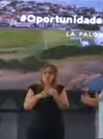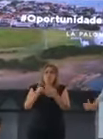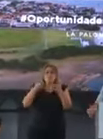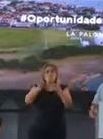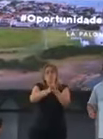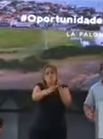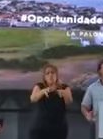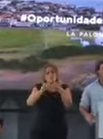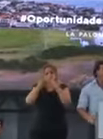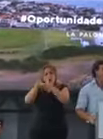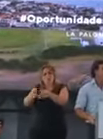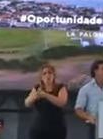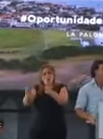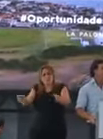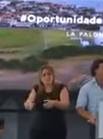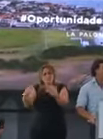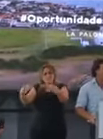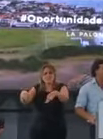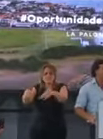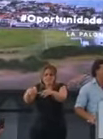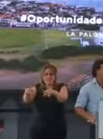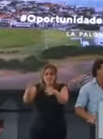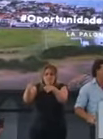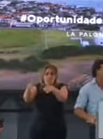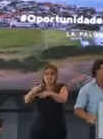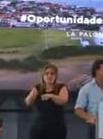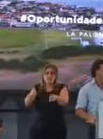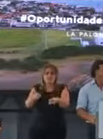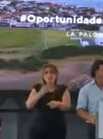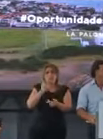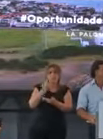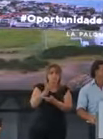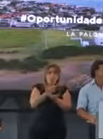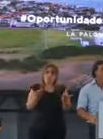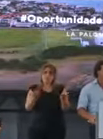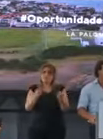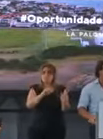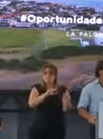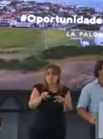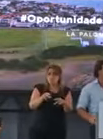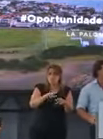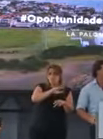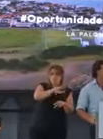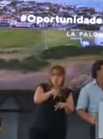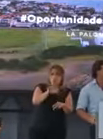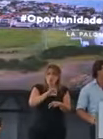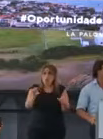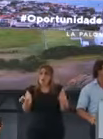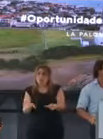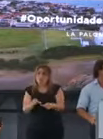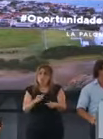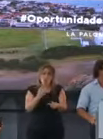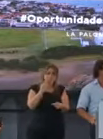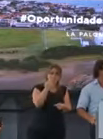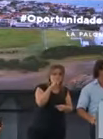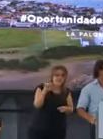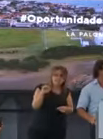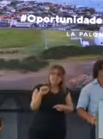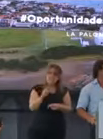camino del bien si el ejemplo que se da es que vale lo mismo? No le podemos pedir.